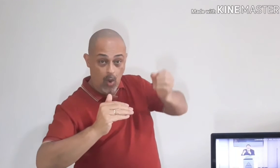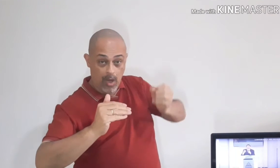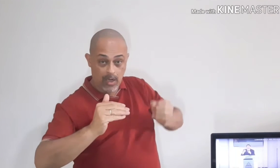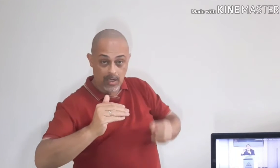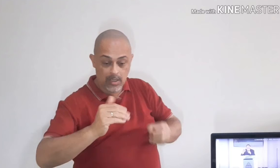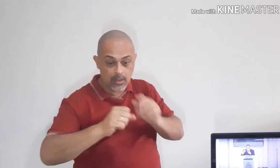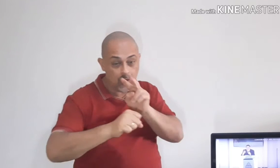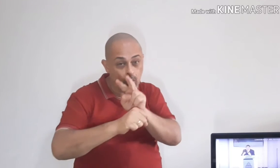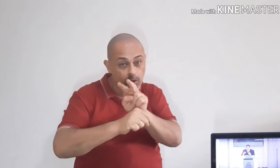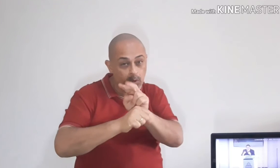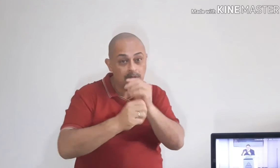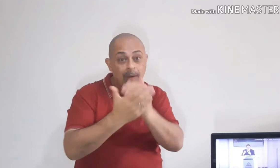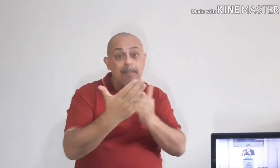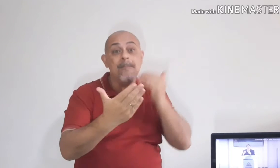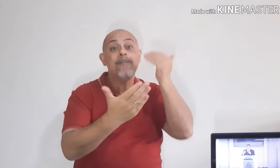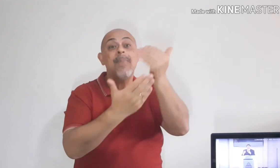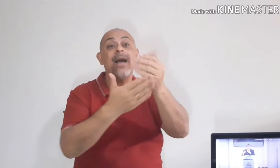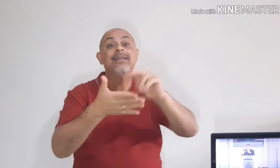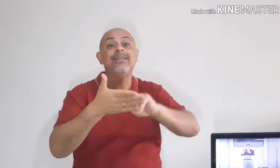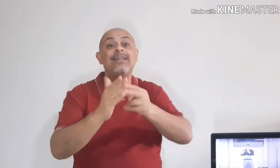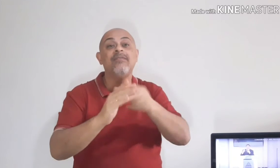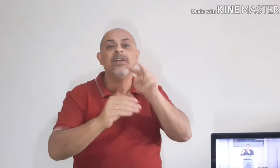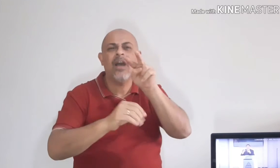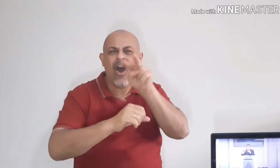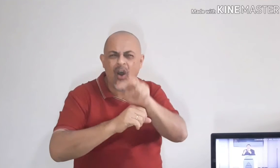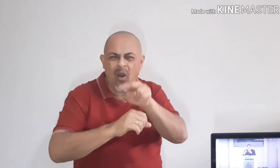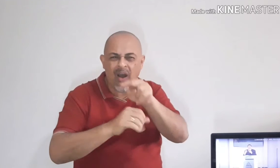o olhar zeloso.